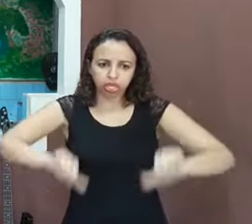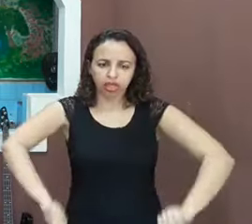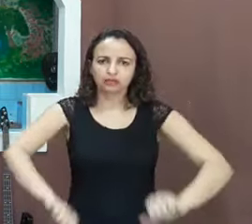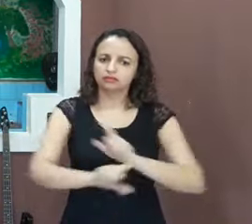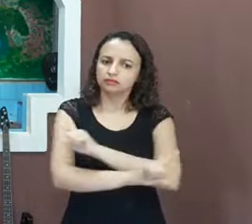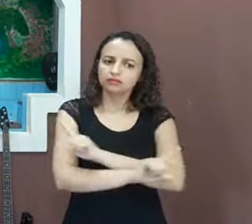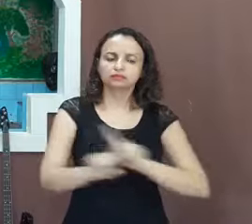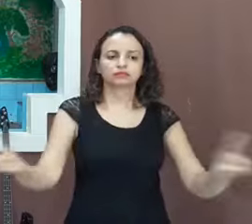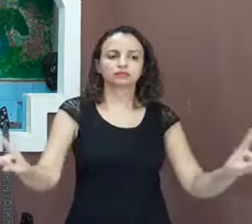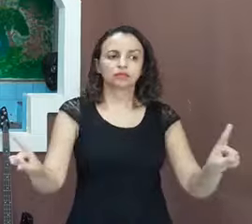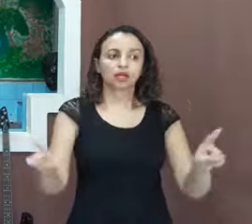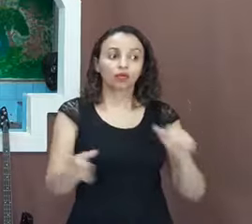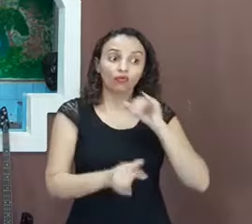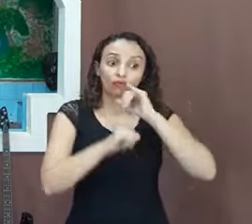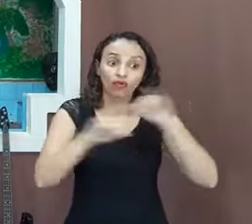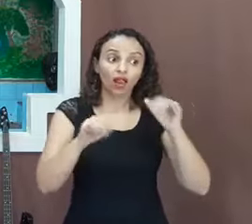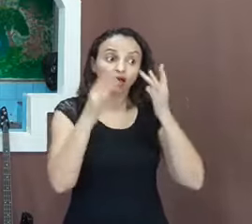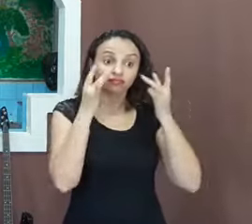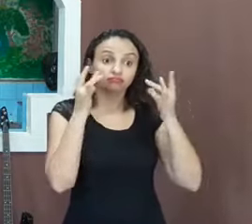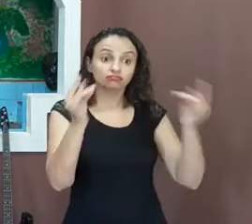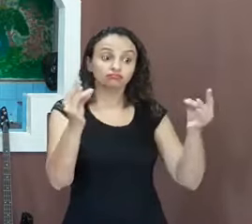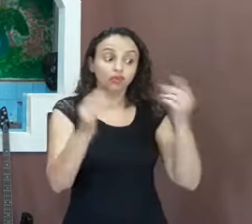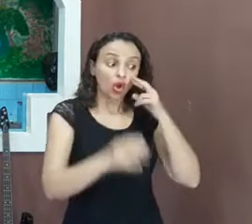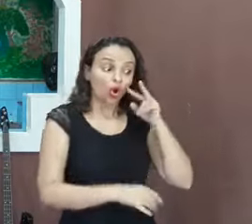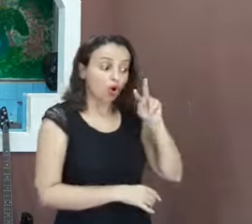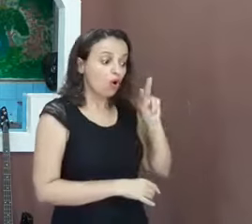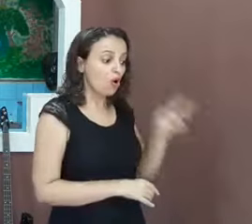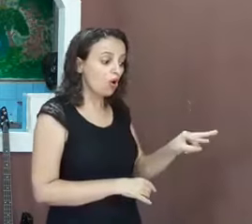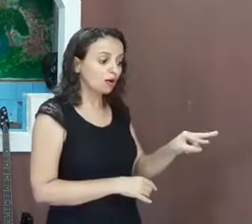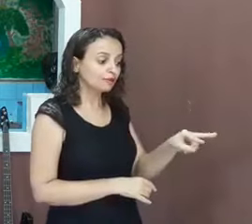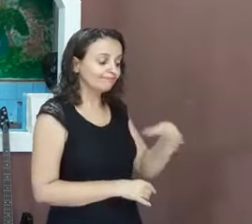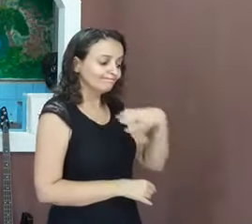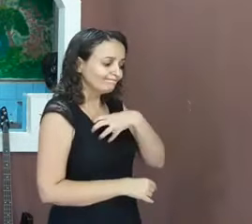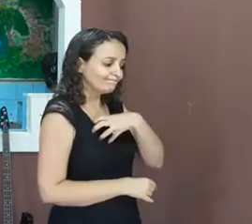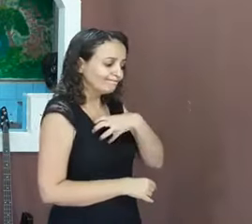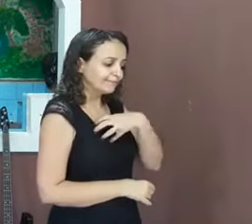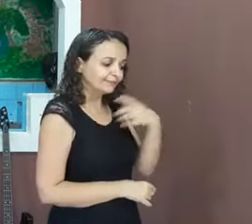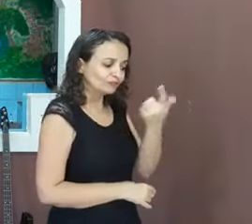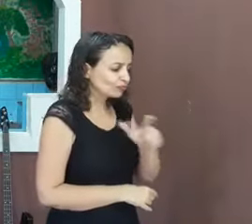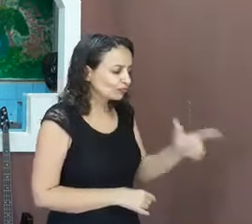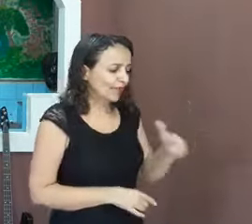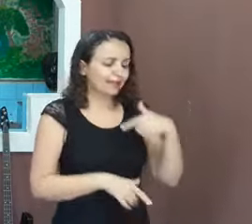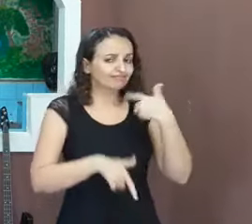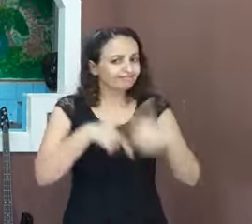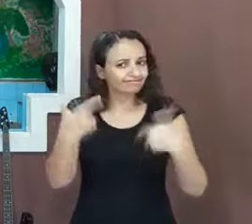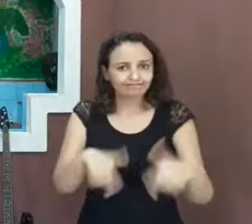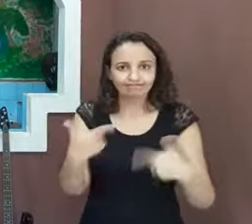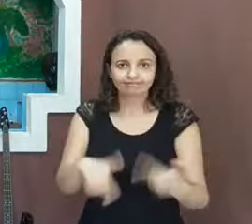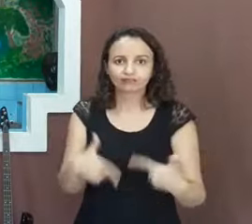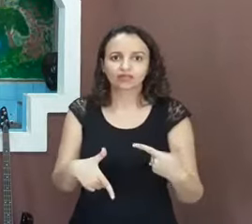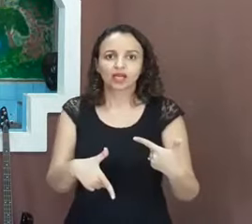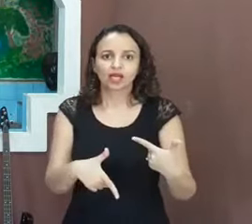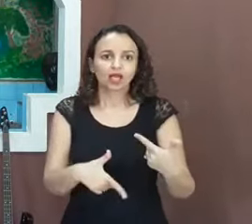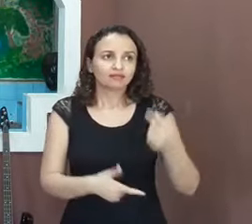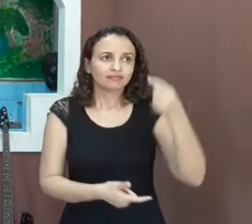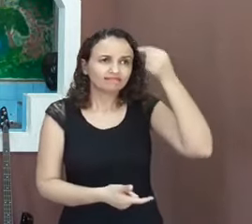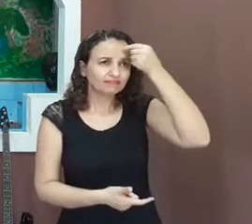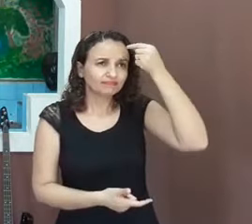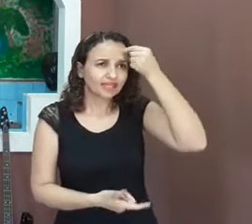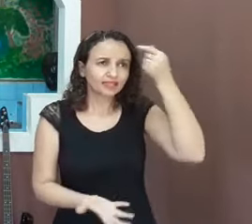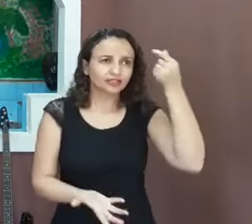olhar, para olhar aquele que não tem uma condição de trabalho, ou por falta de emprego, ou por falta de condição